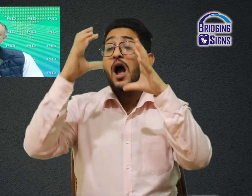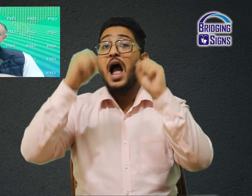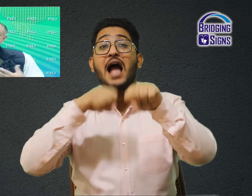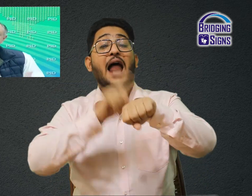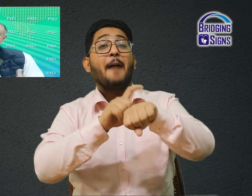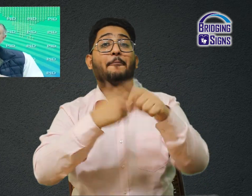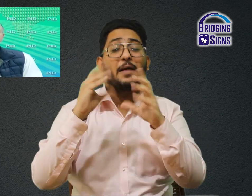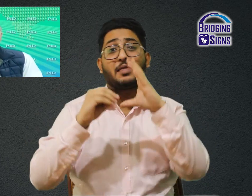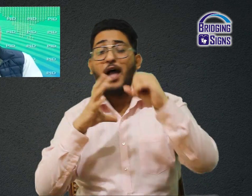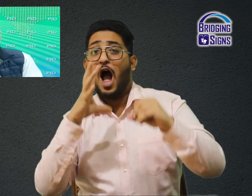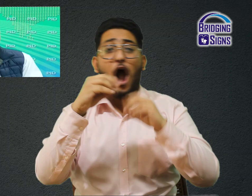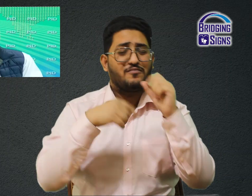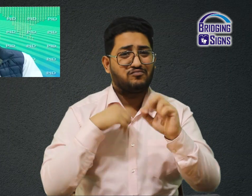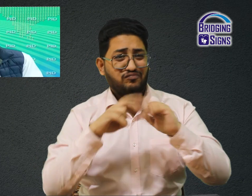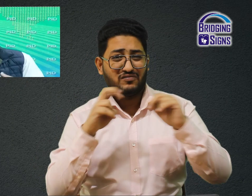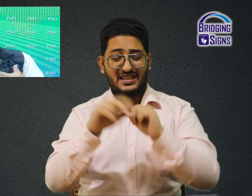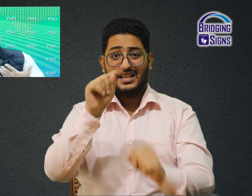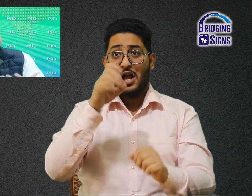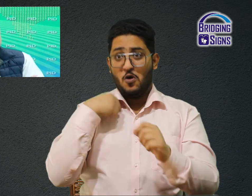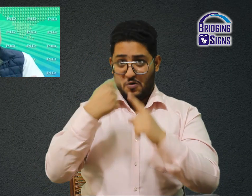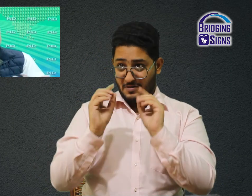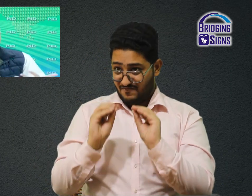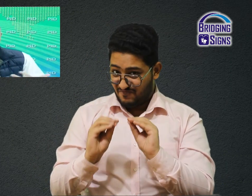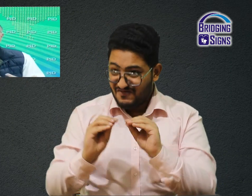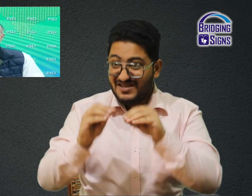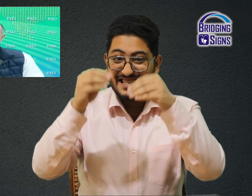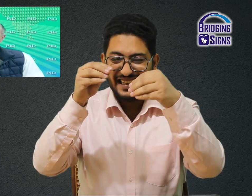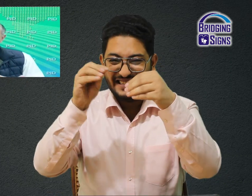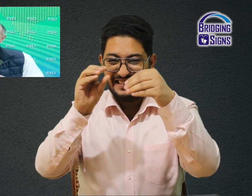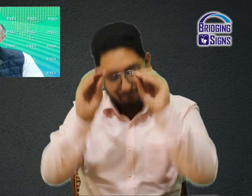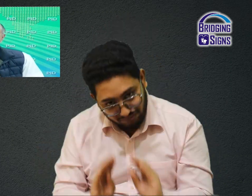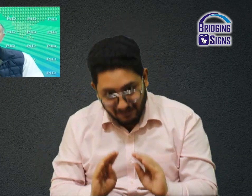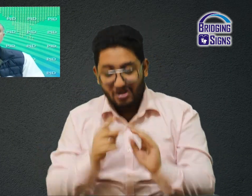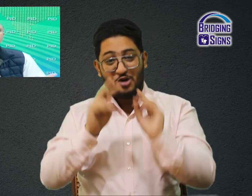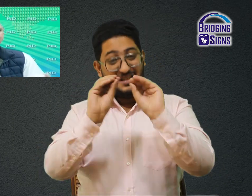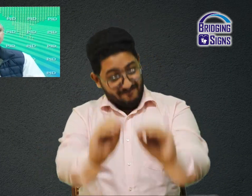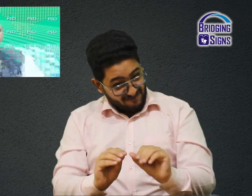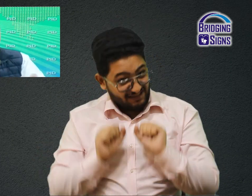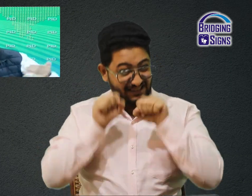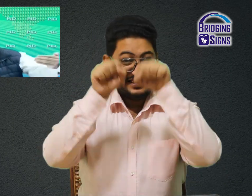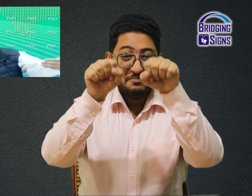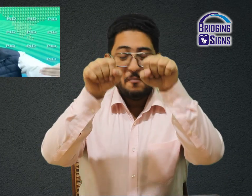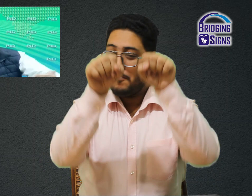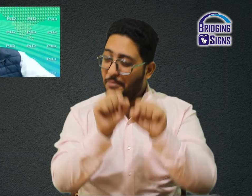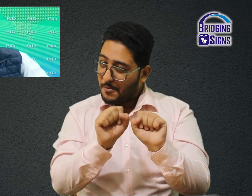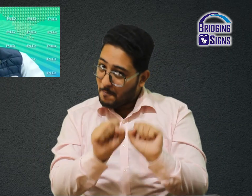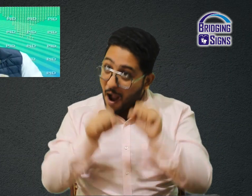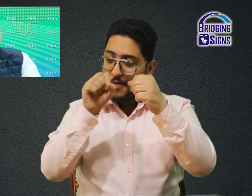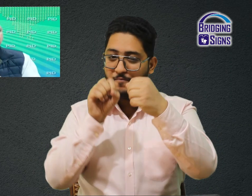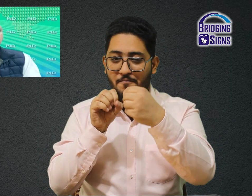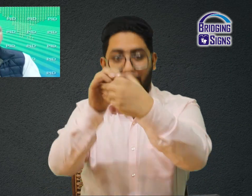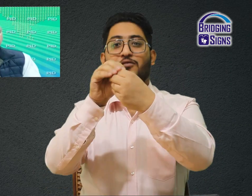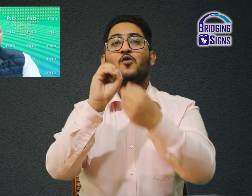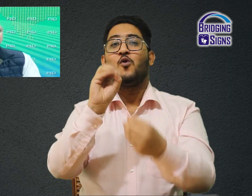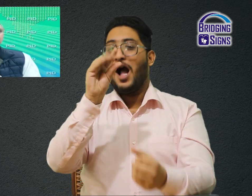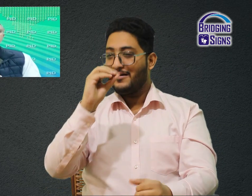आएंगे। तरबेला को हमने 2 बार स्टार्ट किया, वो सिंक हो गया और उसके साथ बिजली जो है मुख्तलिफ शहरों में शुमाल से हमने शुरू